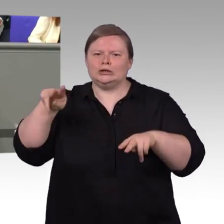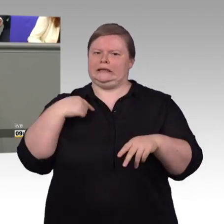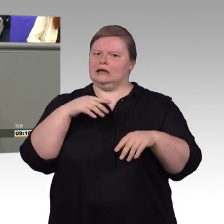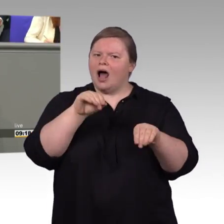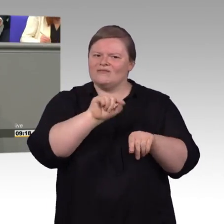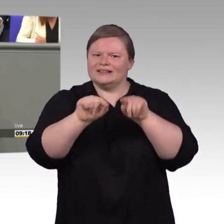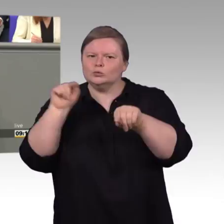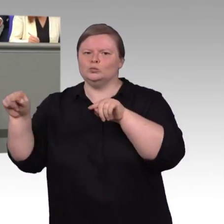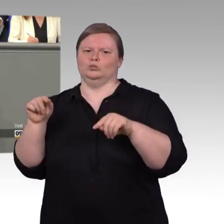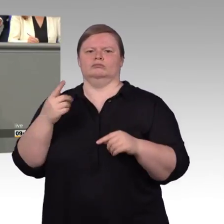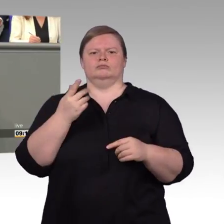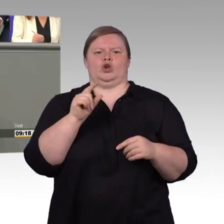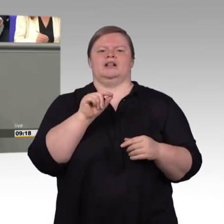werden.